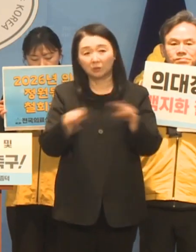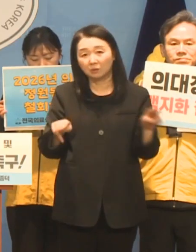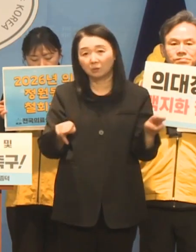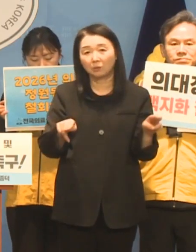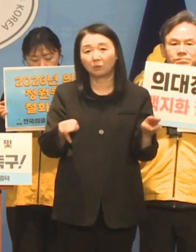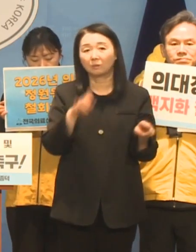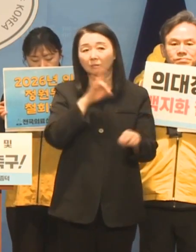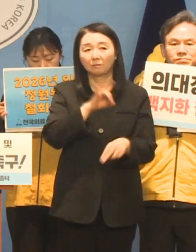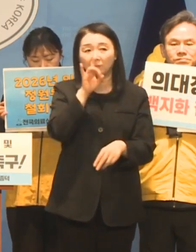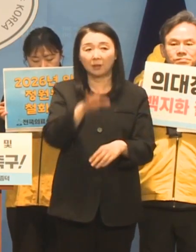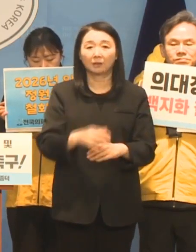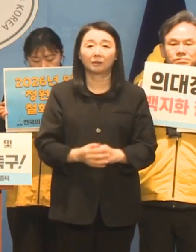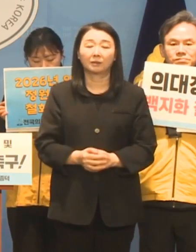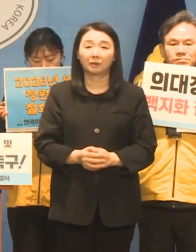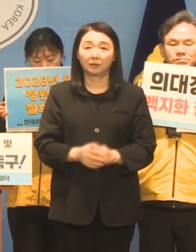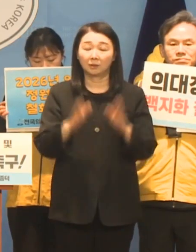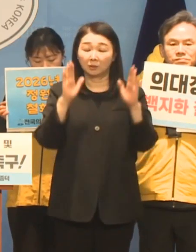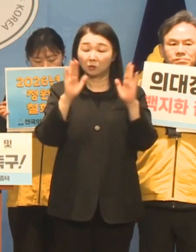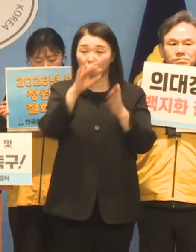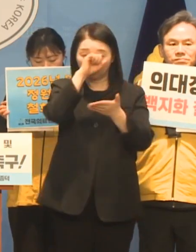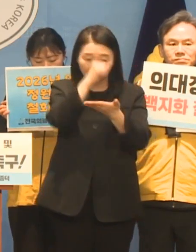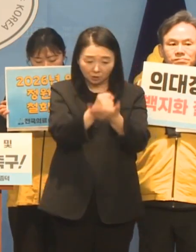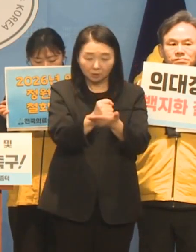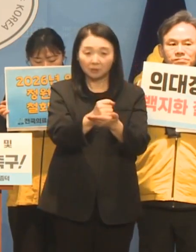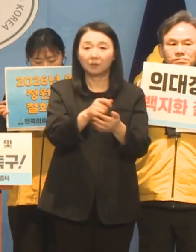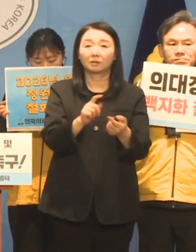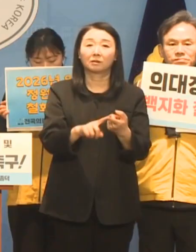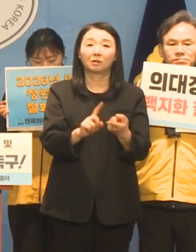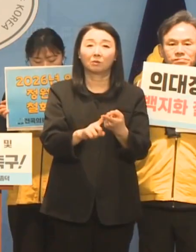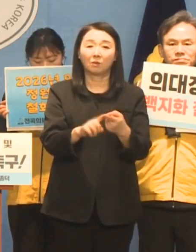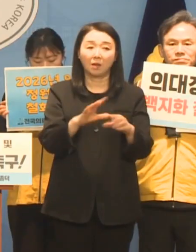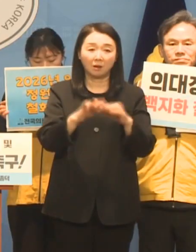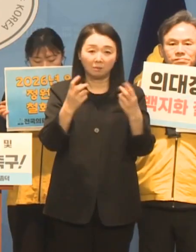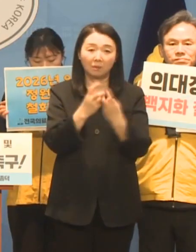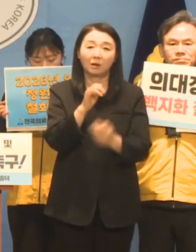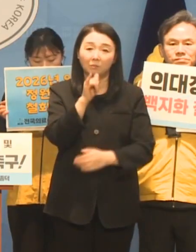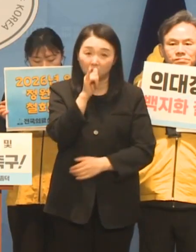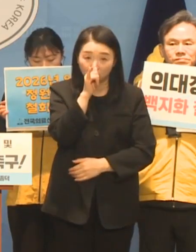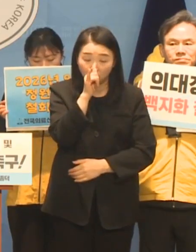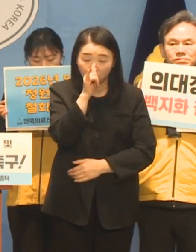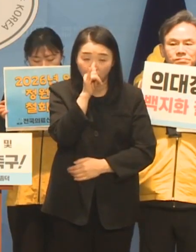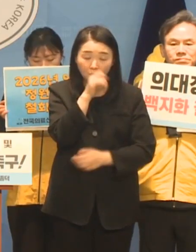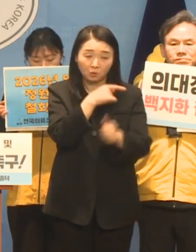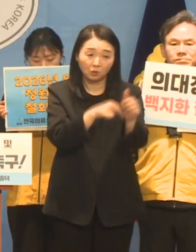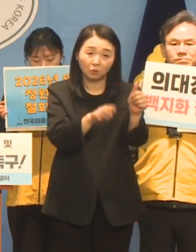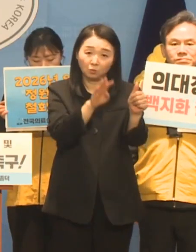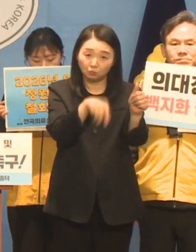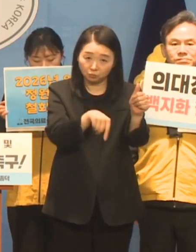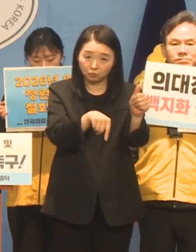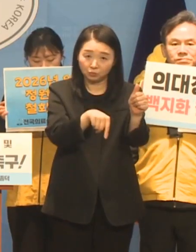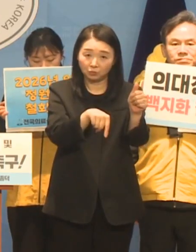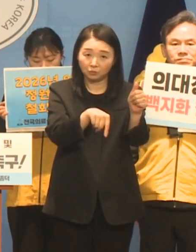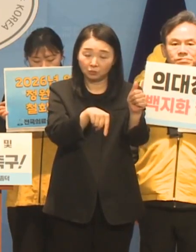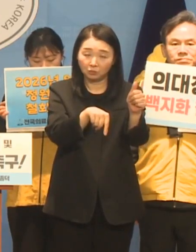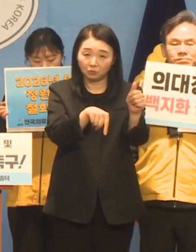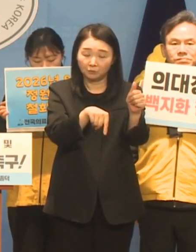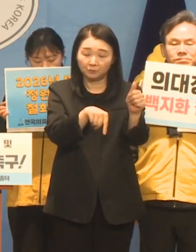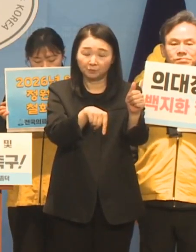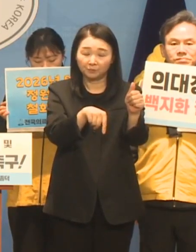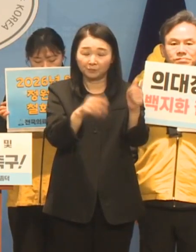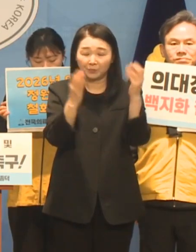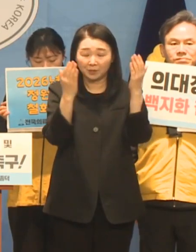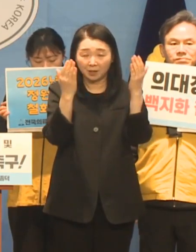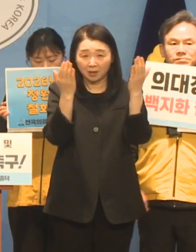일이라고 생각합니다. 수업 정상화 해법이 있습니다. 교육부 학사 원칙에